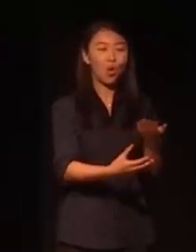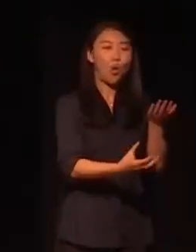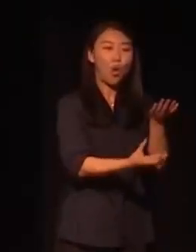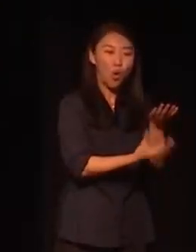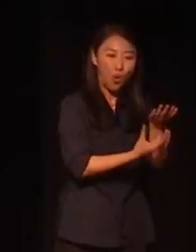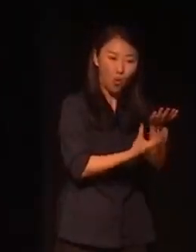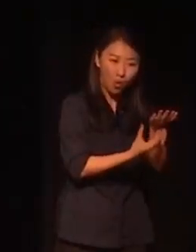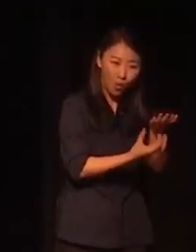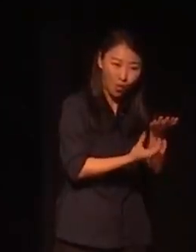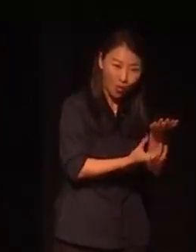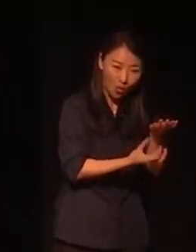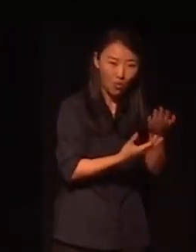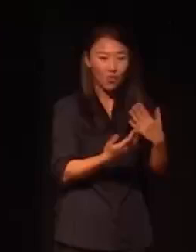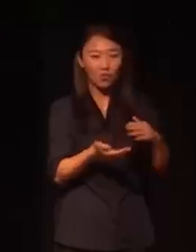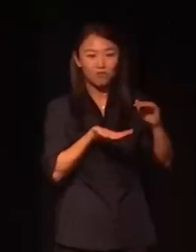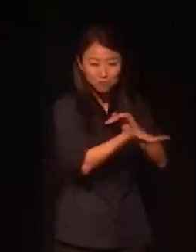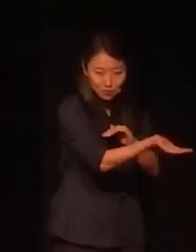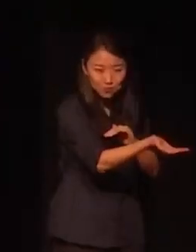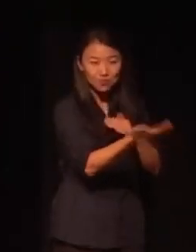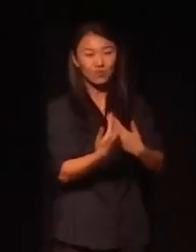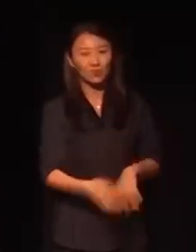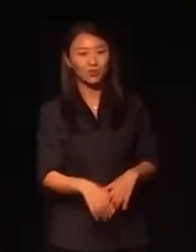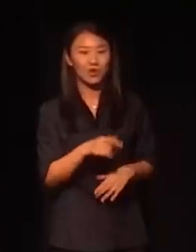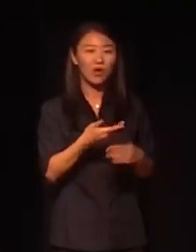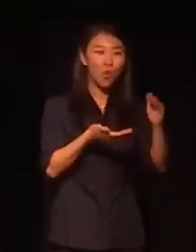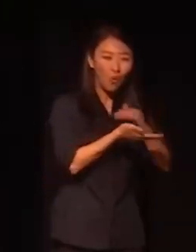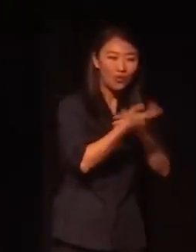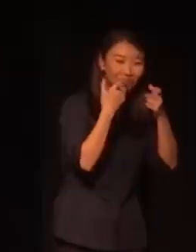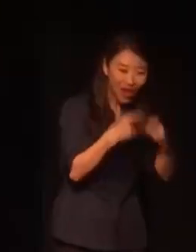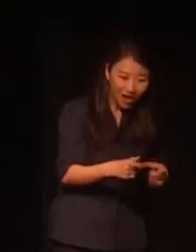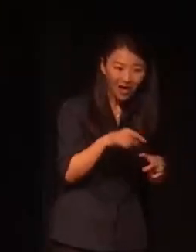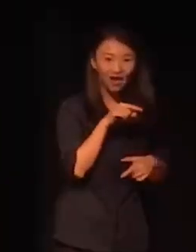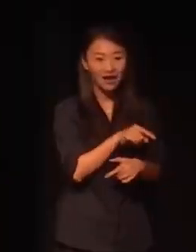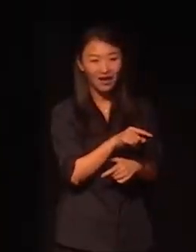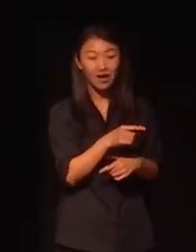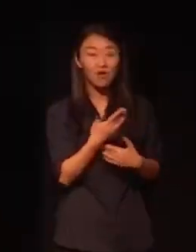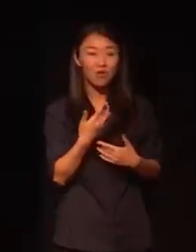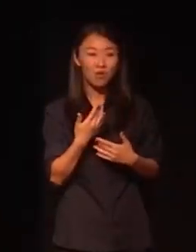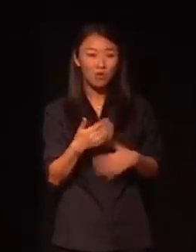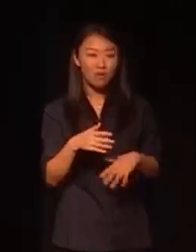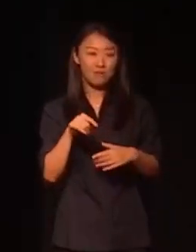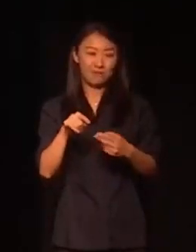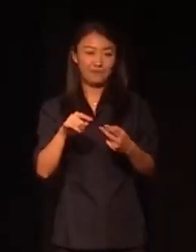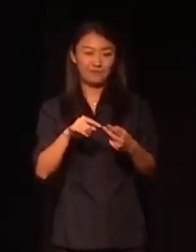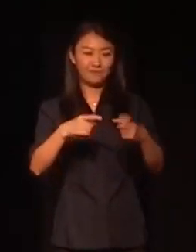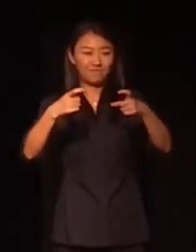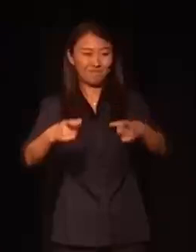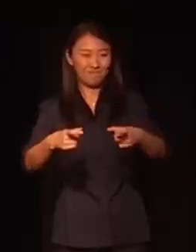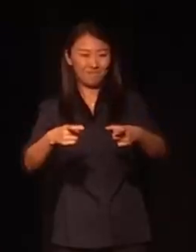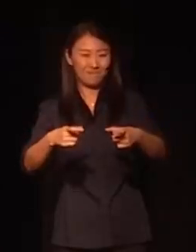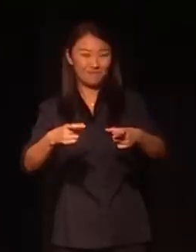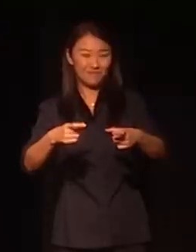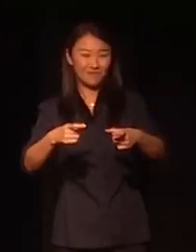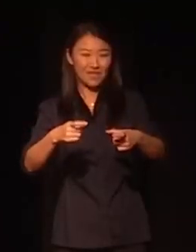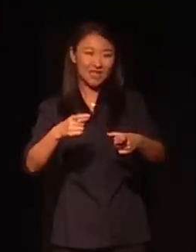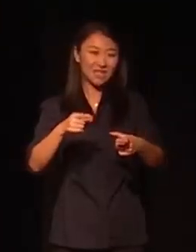bake. Say 烧子红蛋. Or 曲 would be braising, 姜